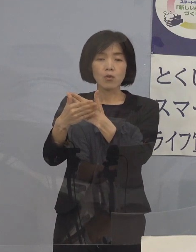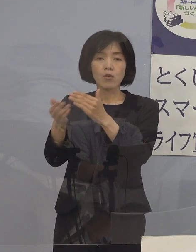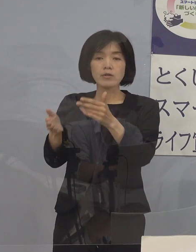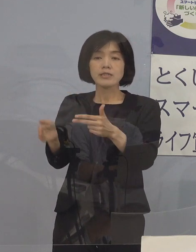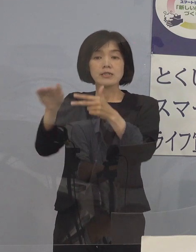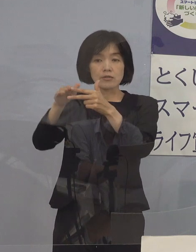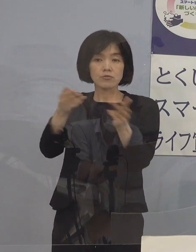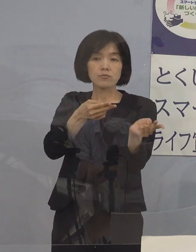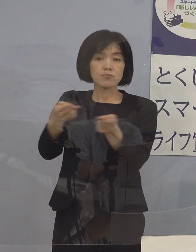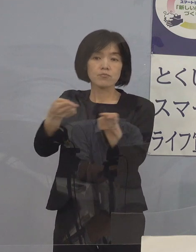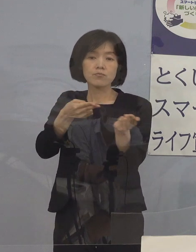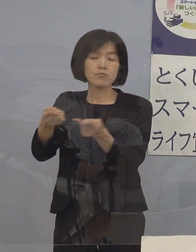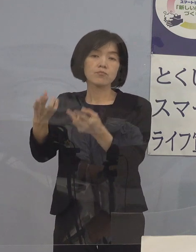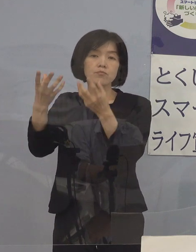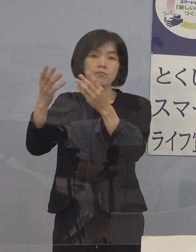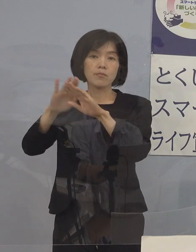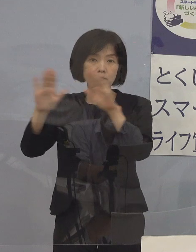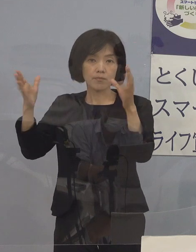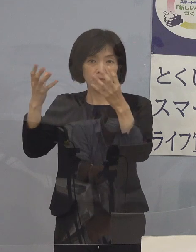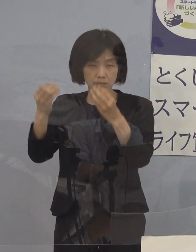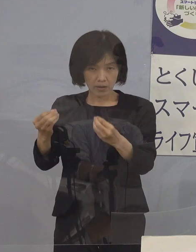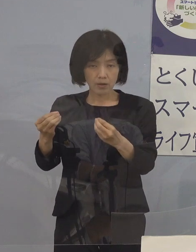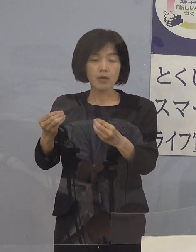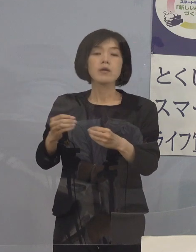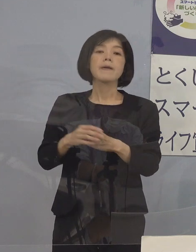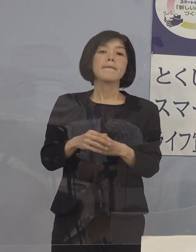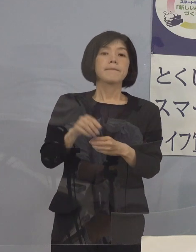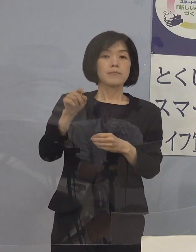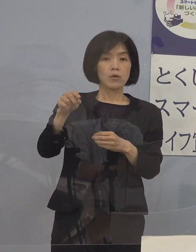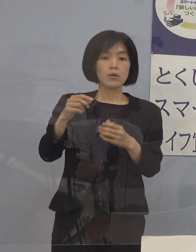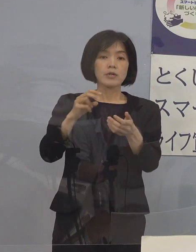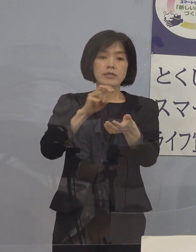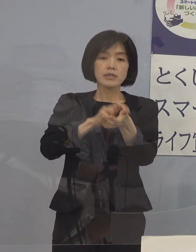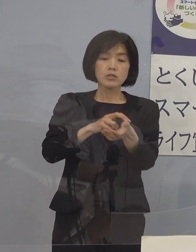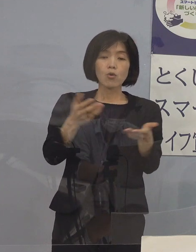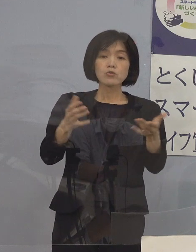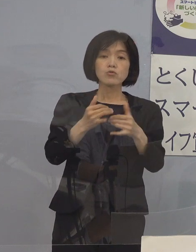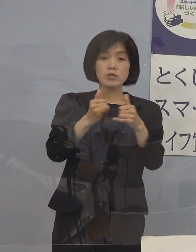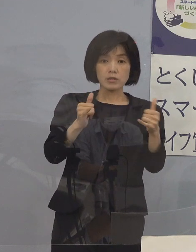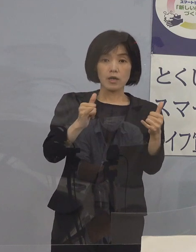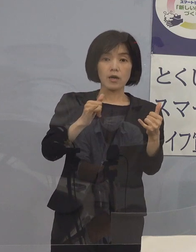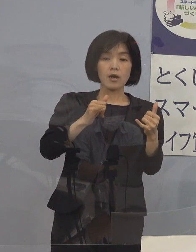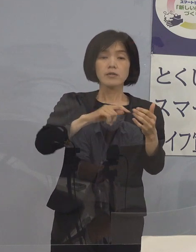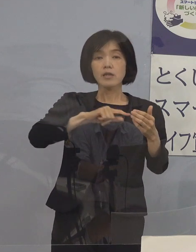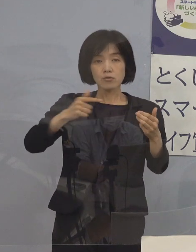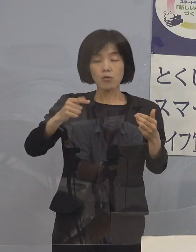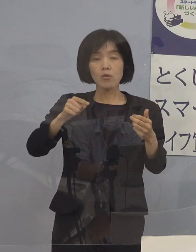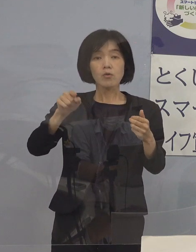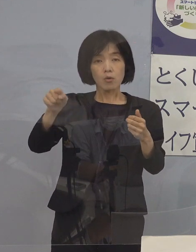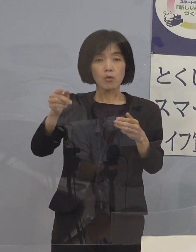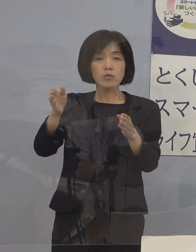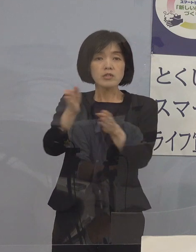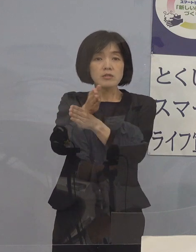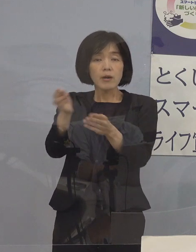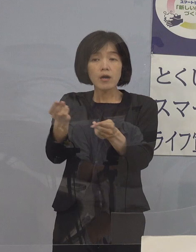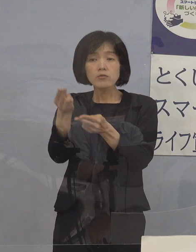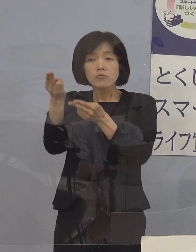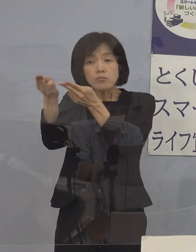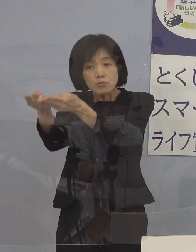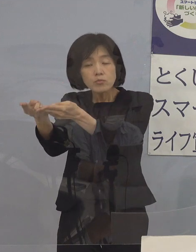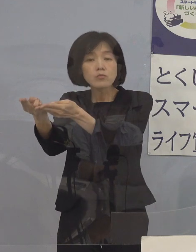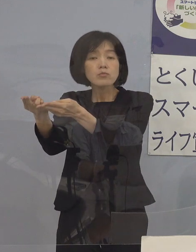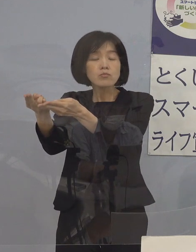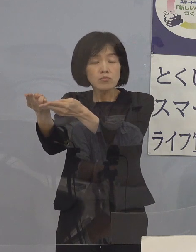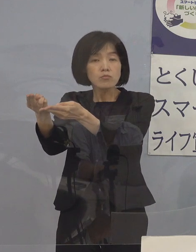しました。これによりまして医療従事者などの いわゆる一時滞在施設としての